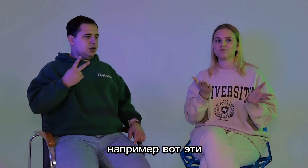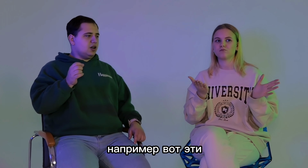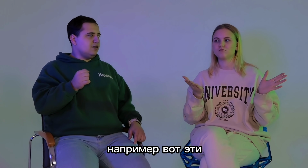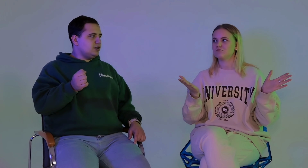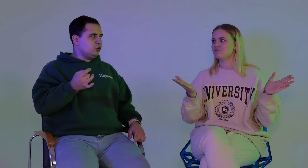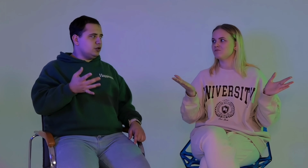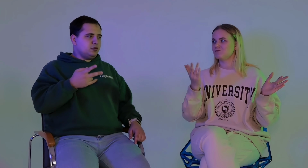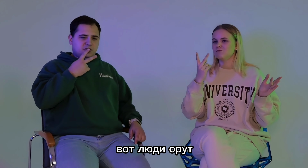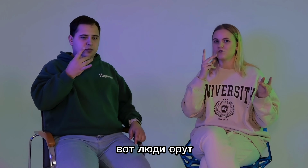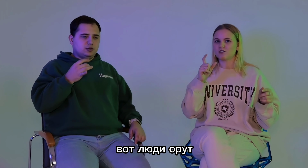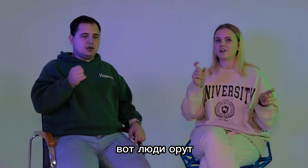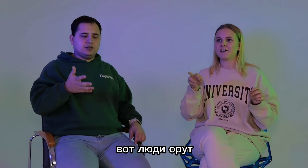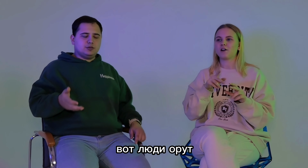Там дети бегают, то там девочки поют, например. Смотрите, вагоном,